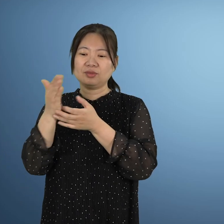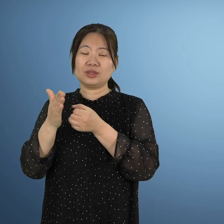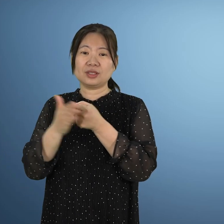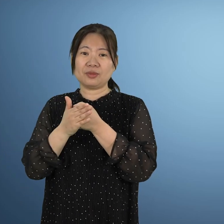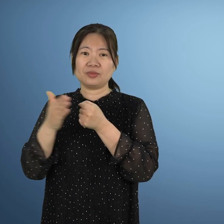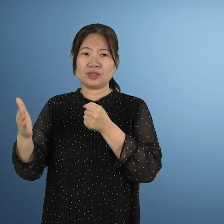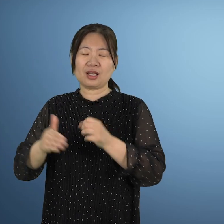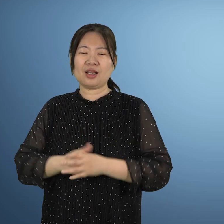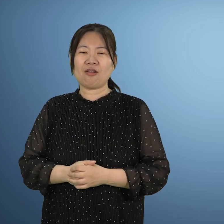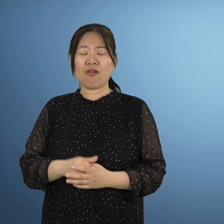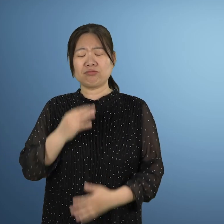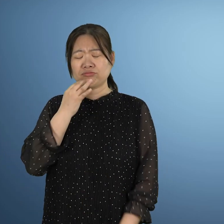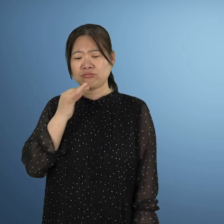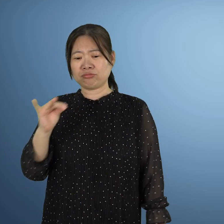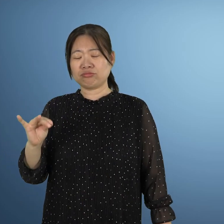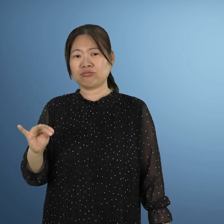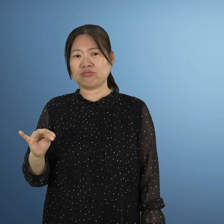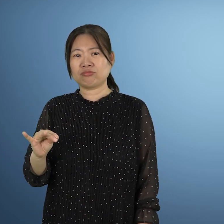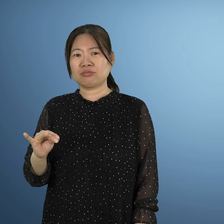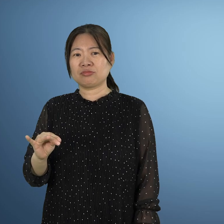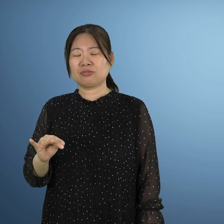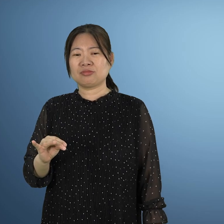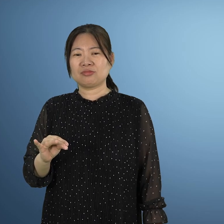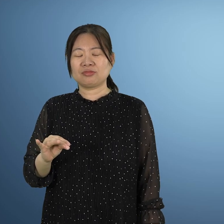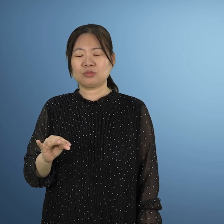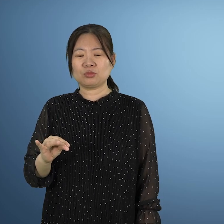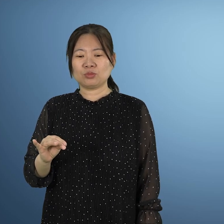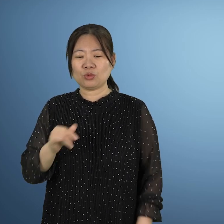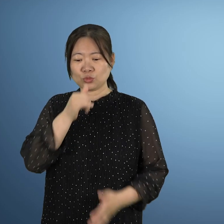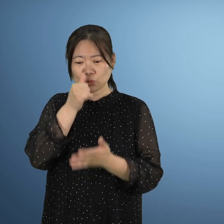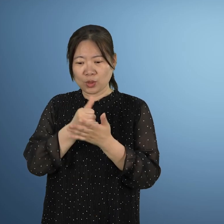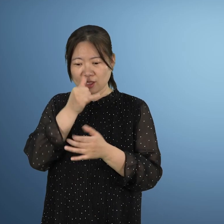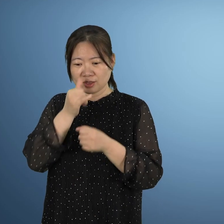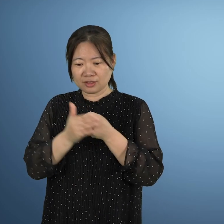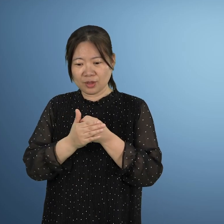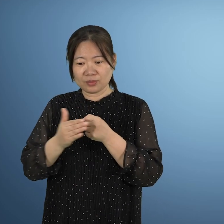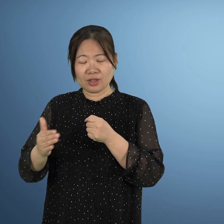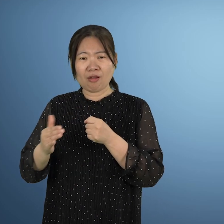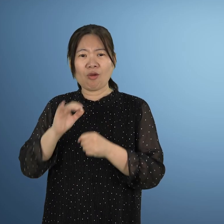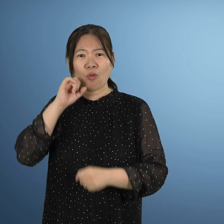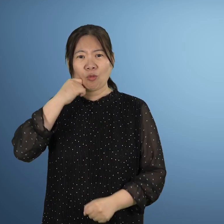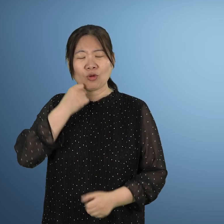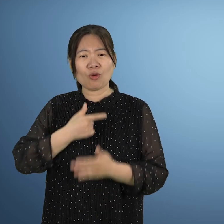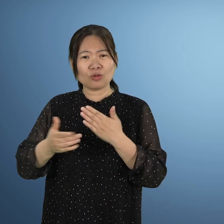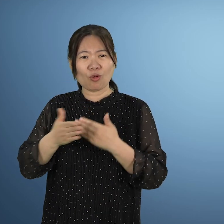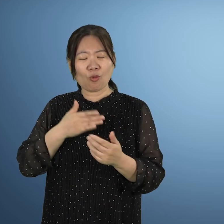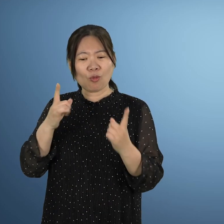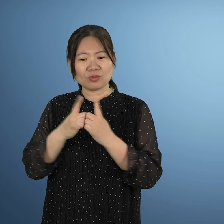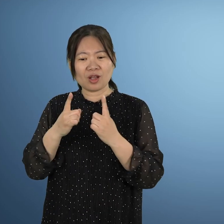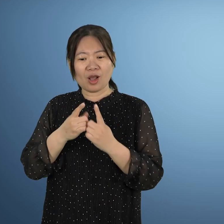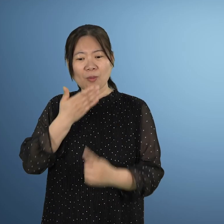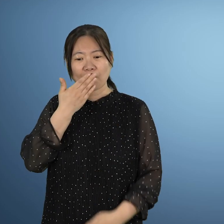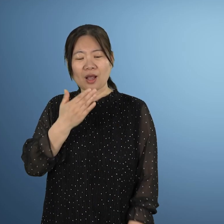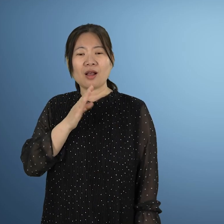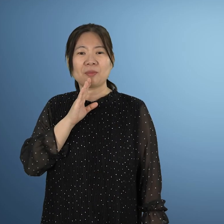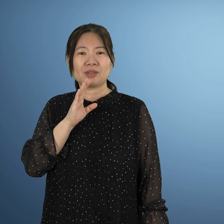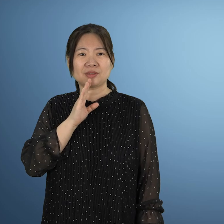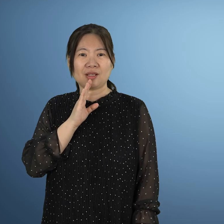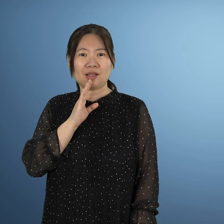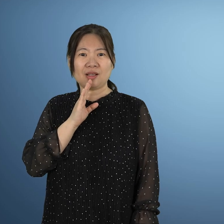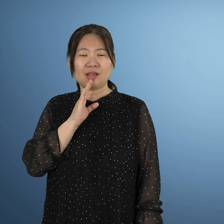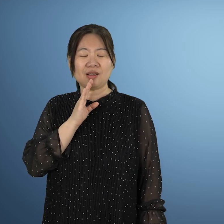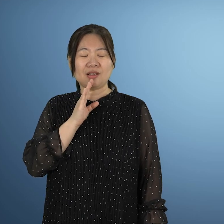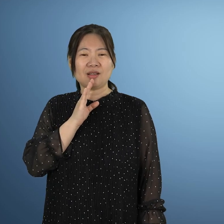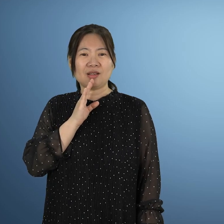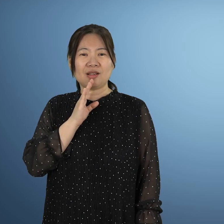하나님이니까 당연히 뭔 죄가 있기 때문에 그 어려움을 겪는 거 아니겠는가? 그